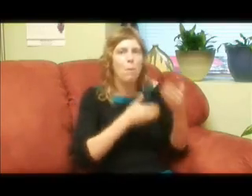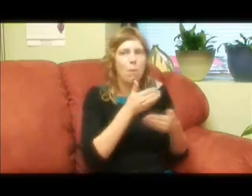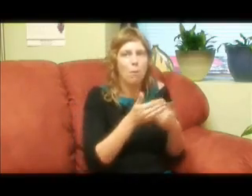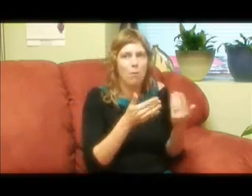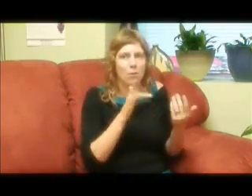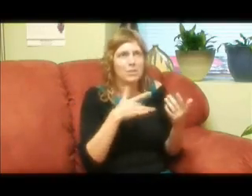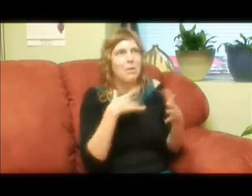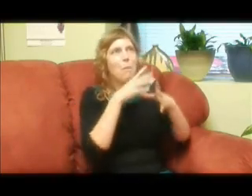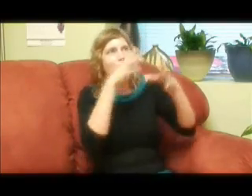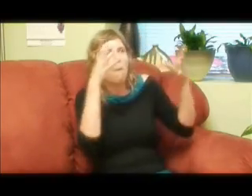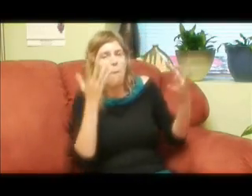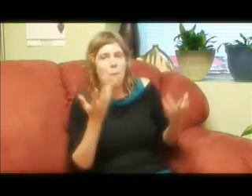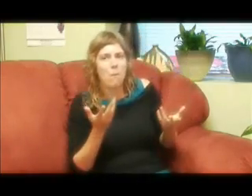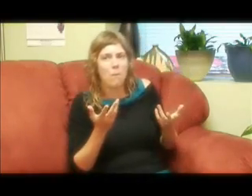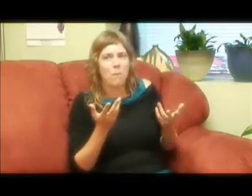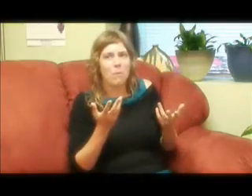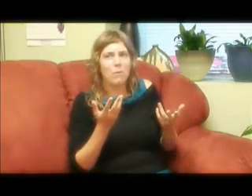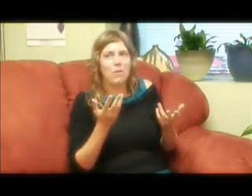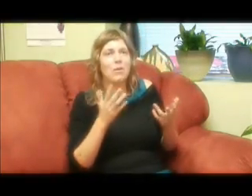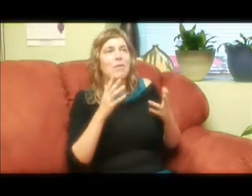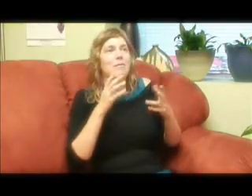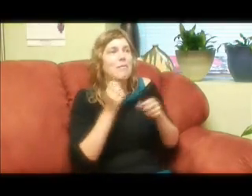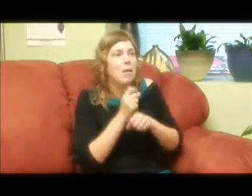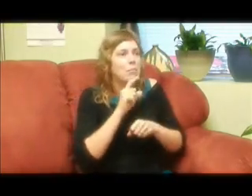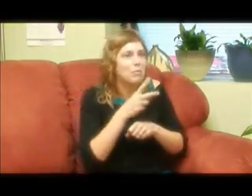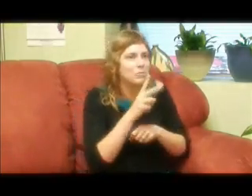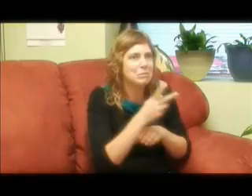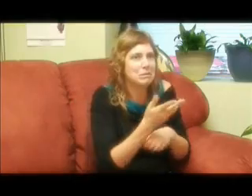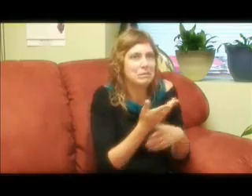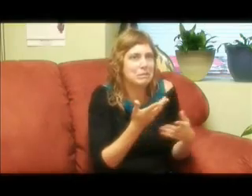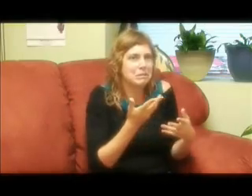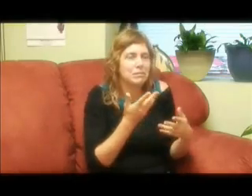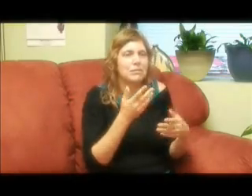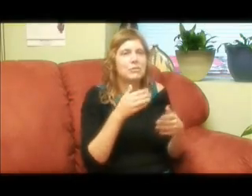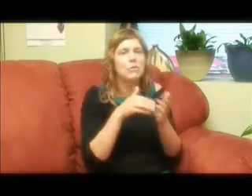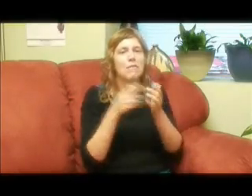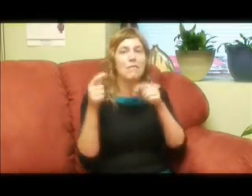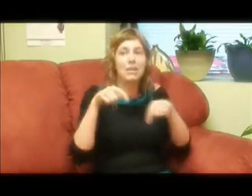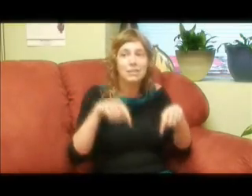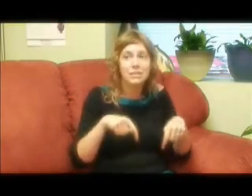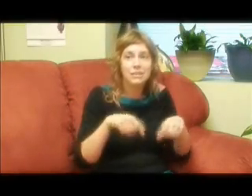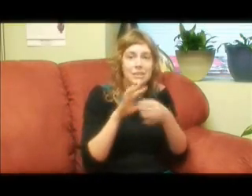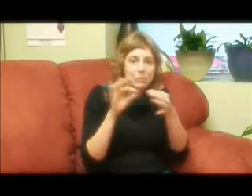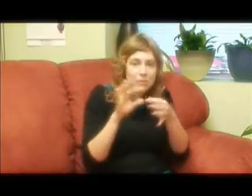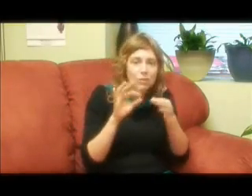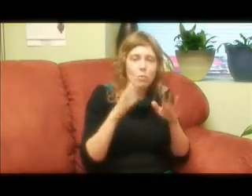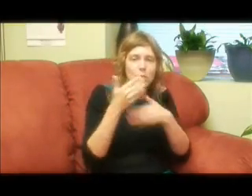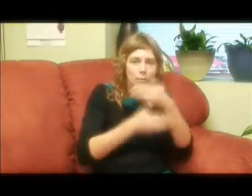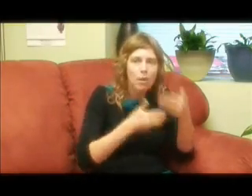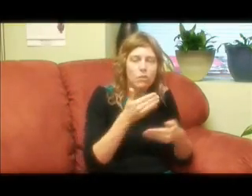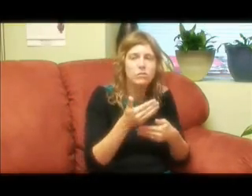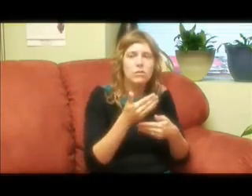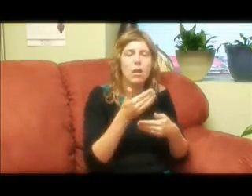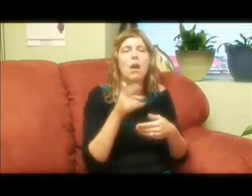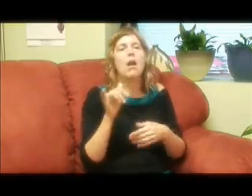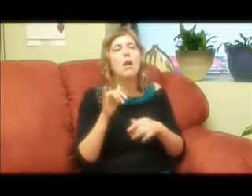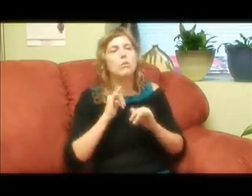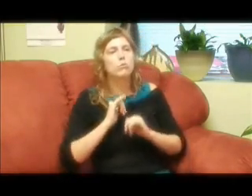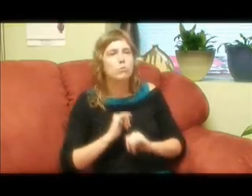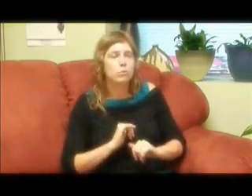préfèrent ne pas s'embarquer là-dedans. Elles en ont peur, elles trouvent ça très grand, très gros. Parfois, elles viennent ici, on leur explique comment on va se